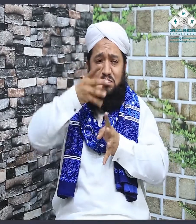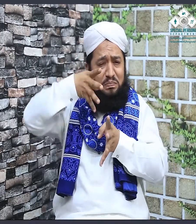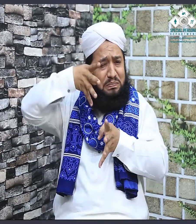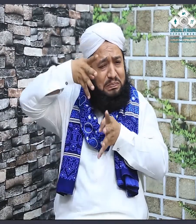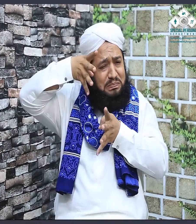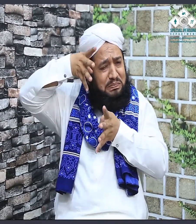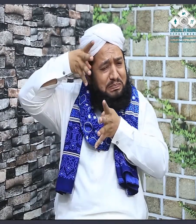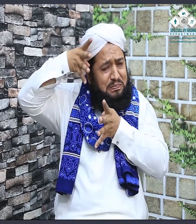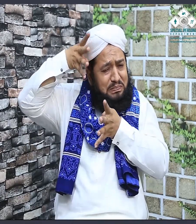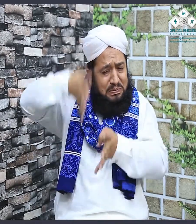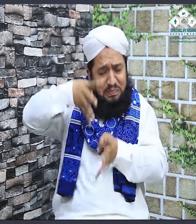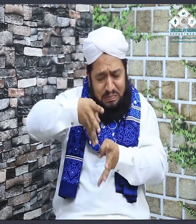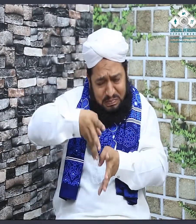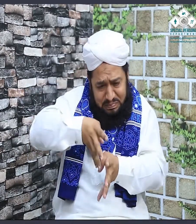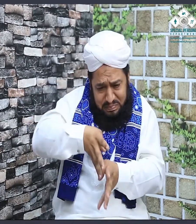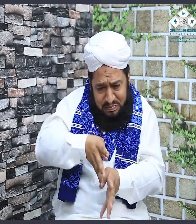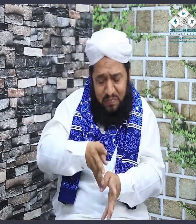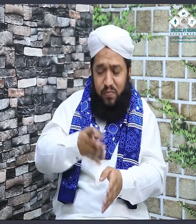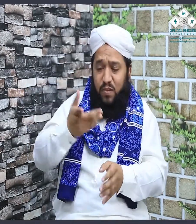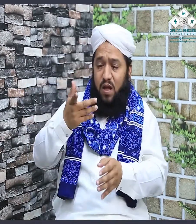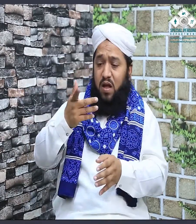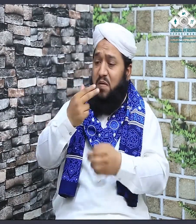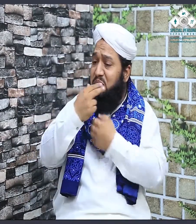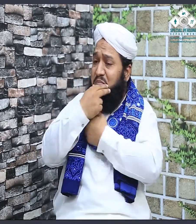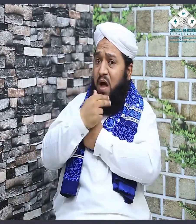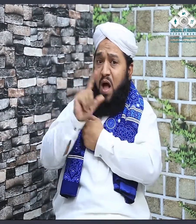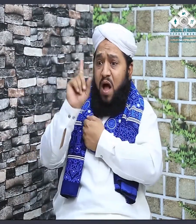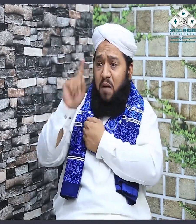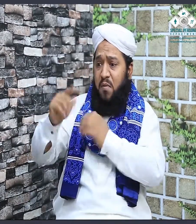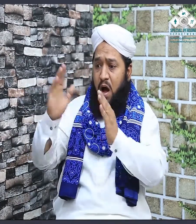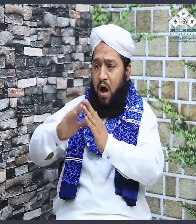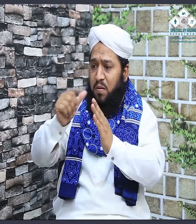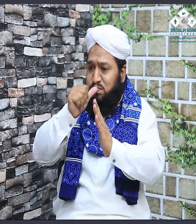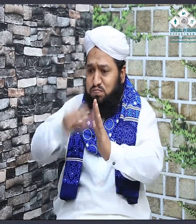لگی. فرعونیوں کے گھروں میں پانی بھر گیا اور ایسی رین